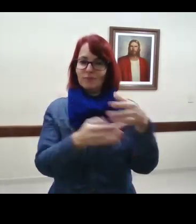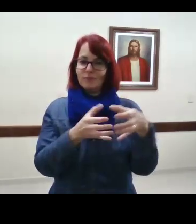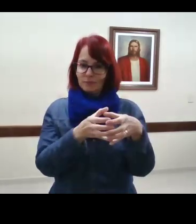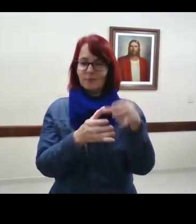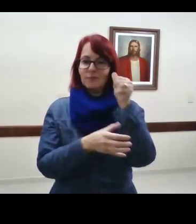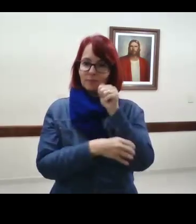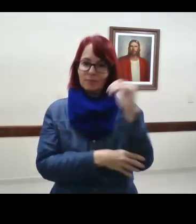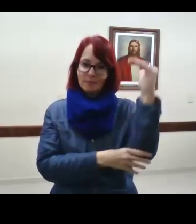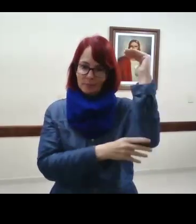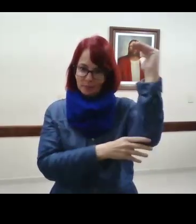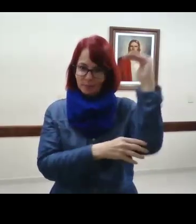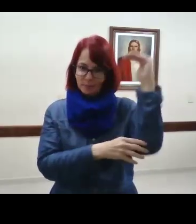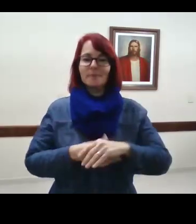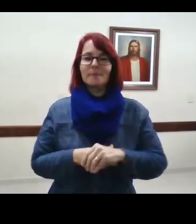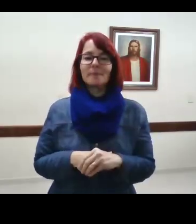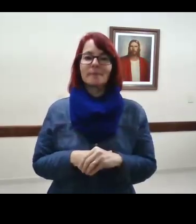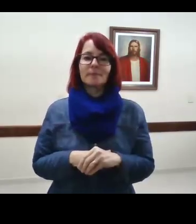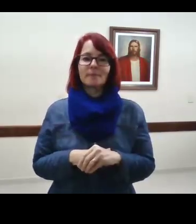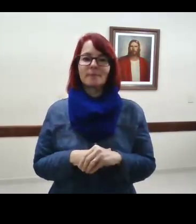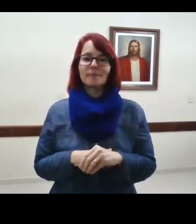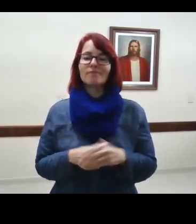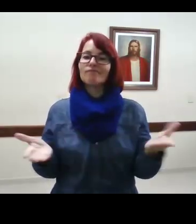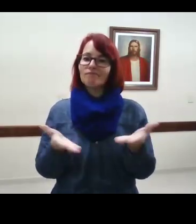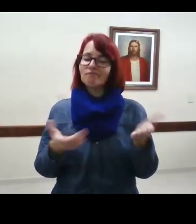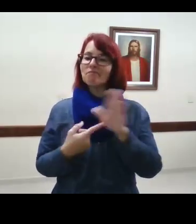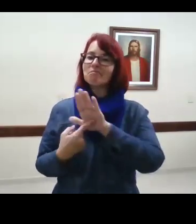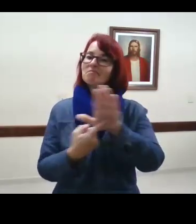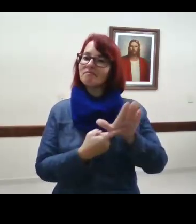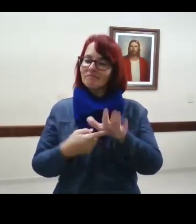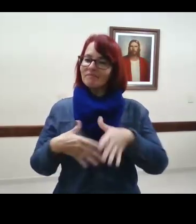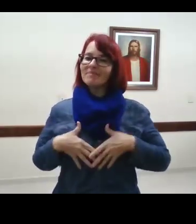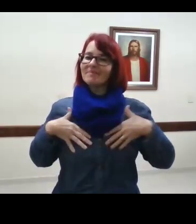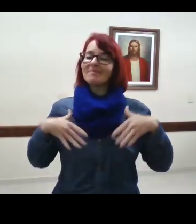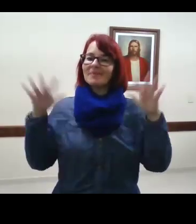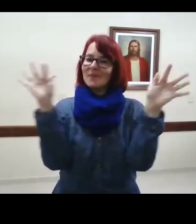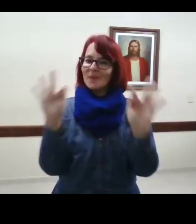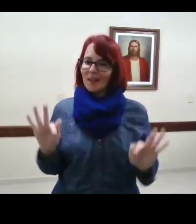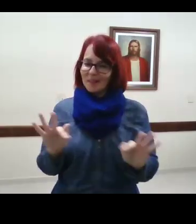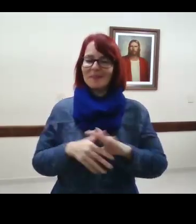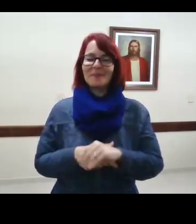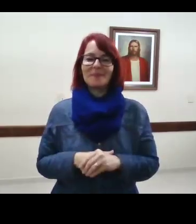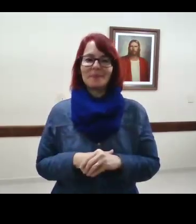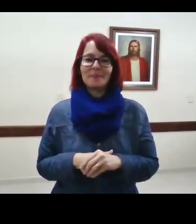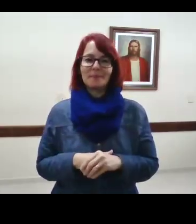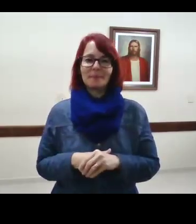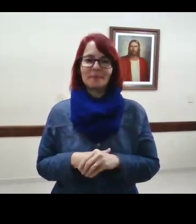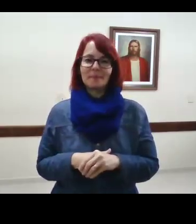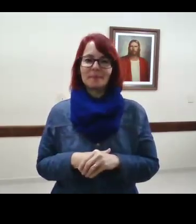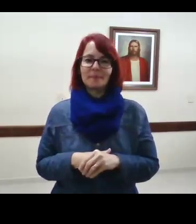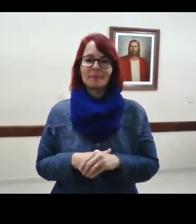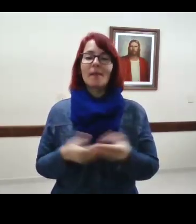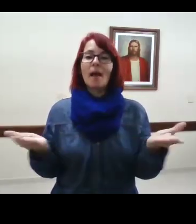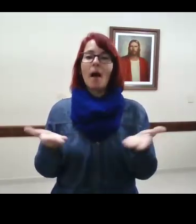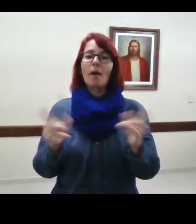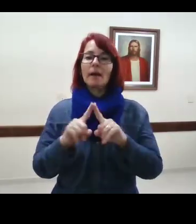irmãs da Sociedade de Socorro, que nos prestigiaram e trouxeram esse espírito gostoso à nossa reunião. Essa reunião